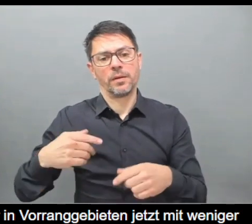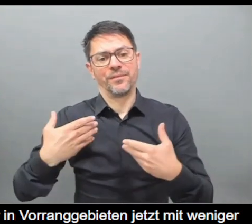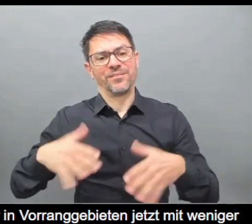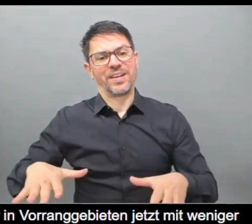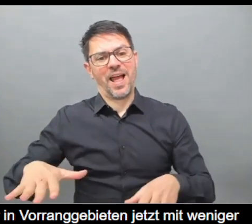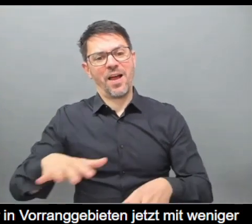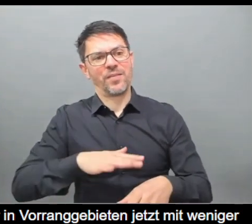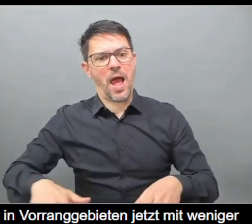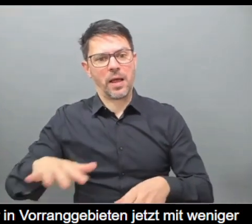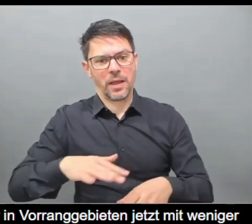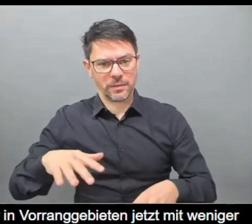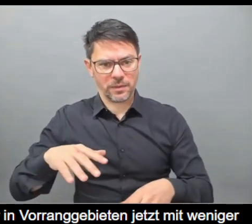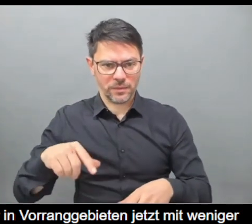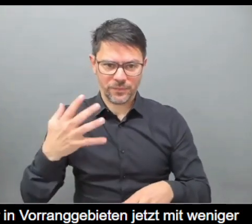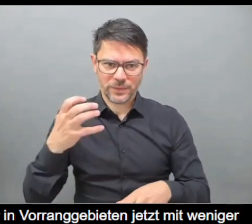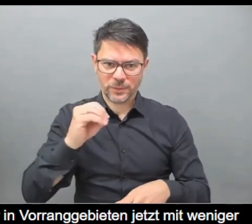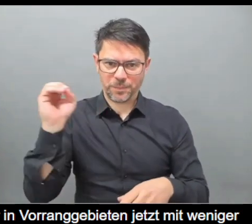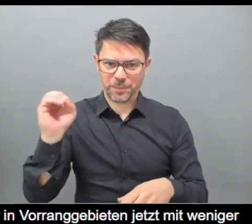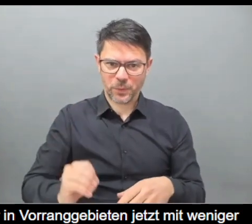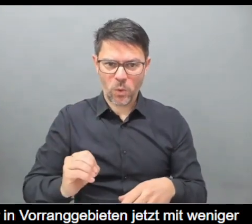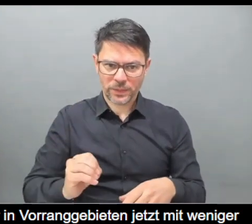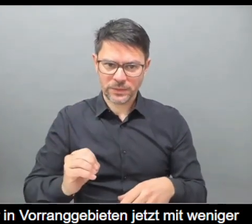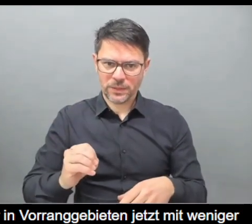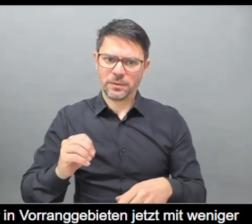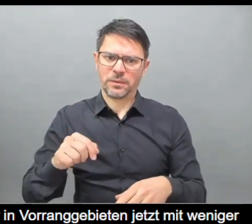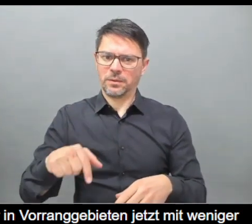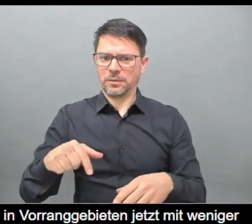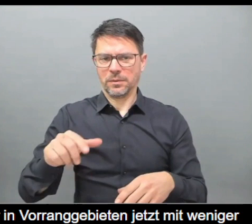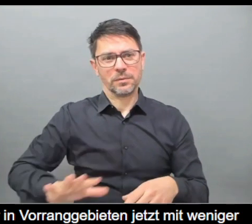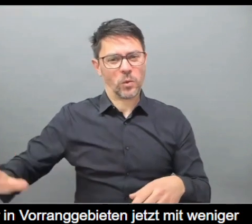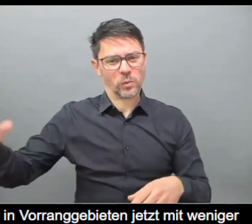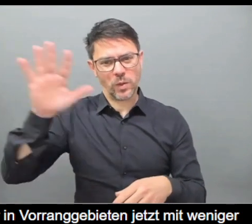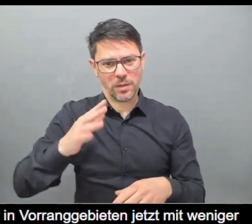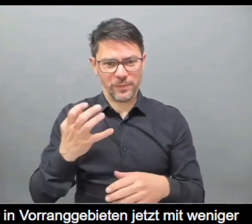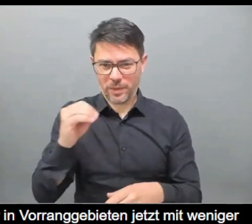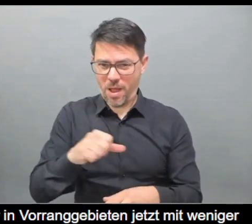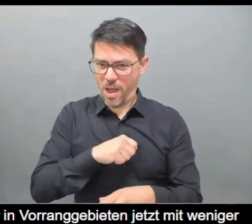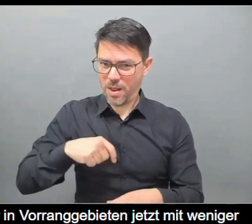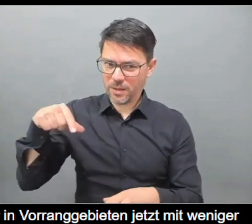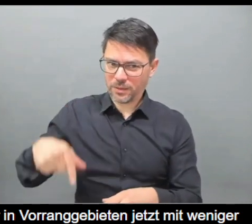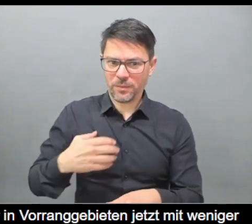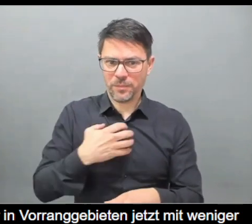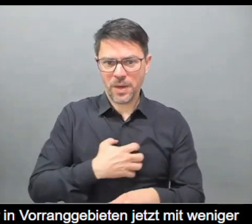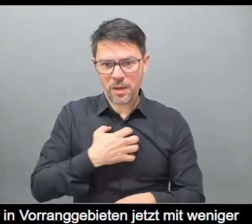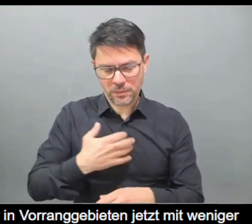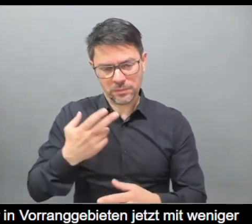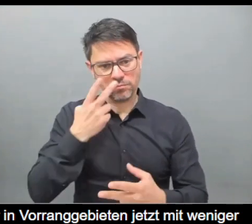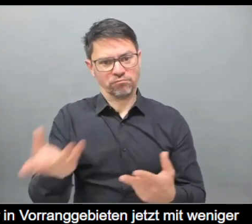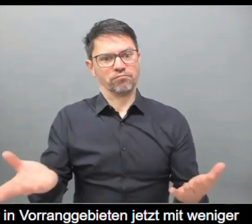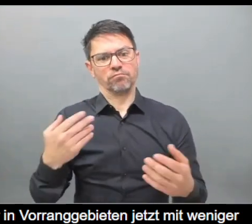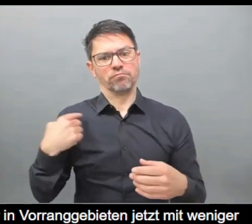Strombedarfs durch Photovoltaik erzeugt. Wenn die Sonne scheint, dieser Strom muss in die Netze, muss